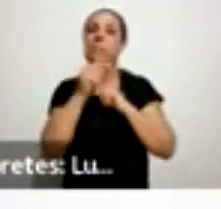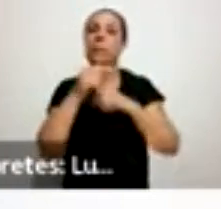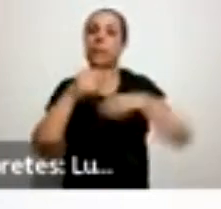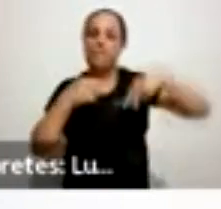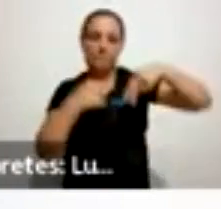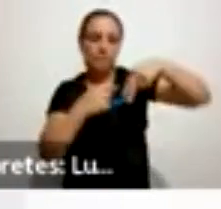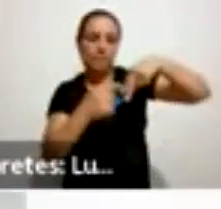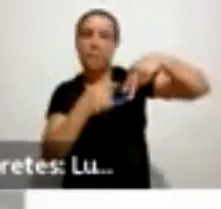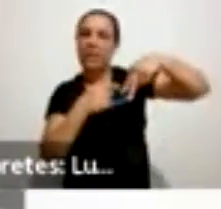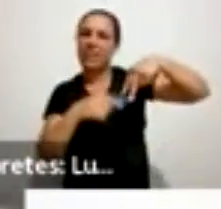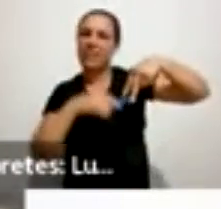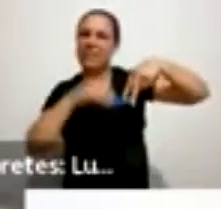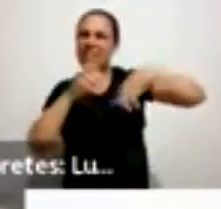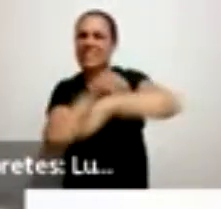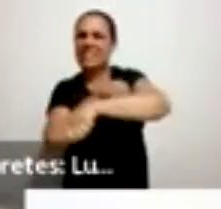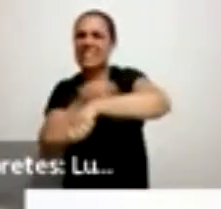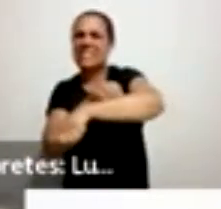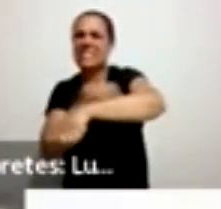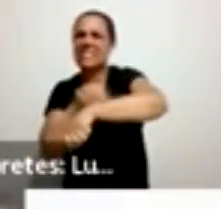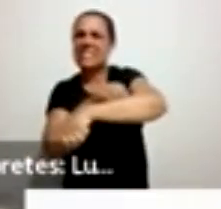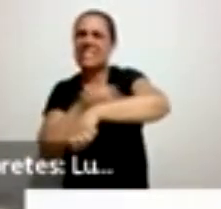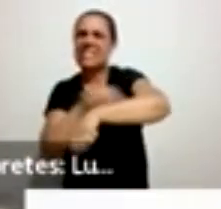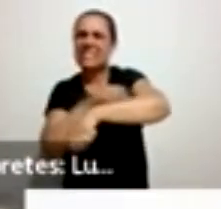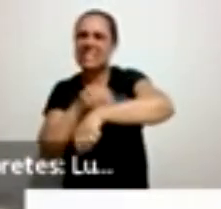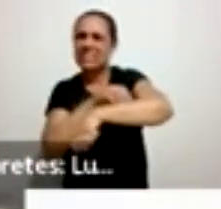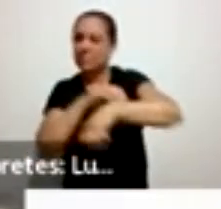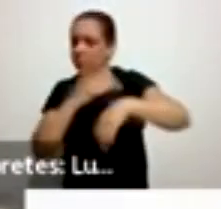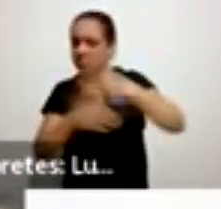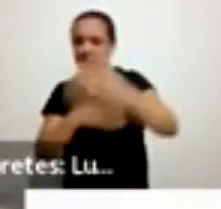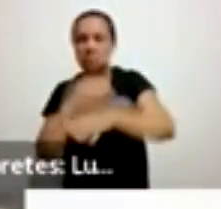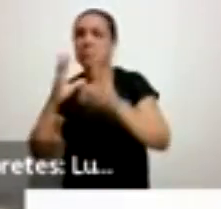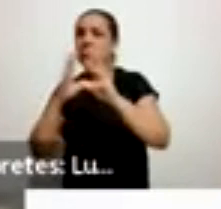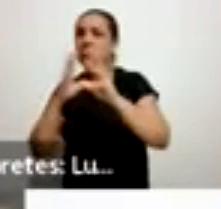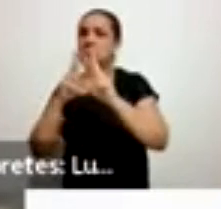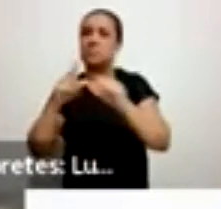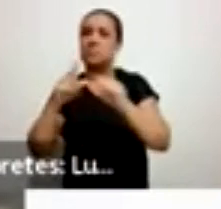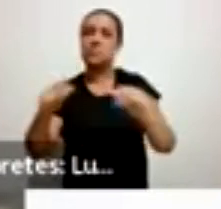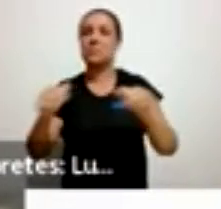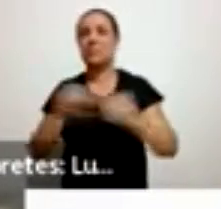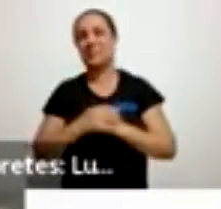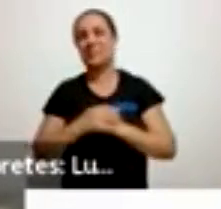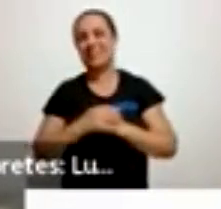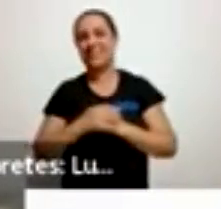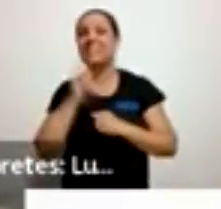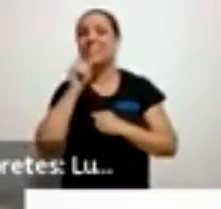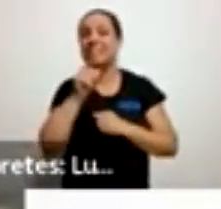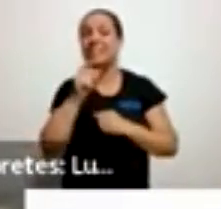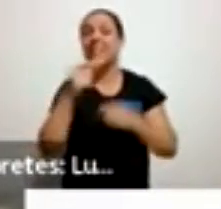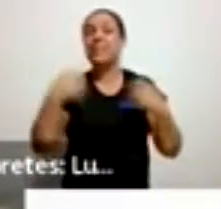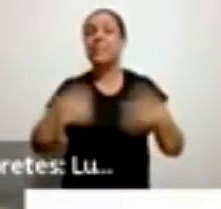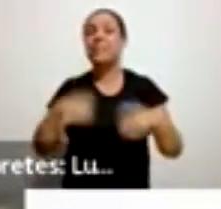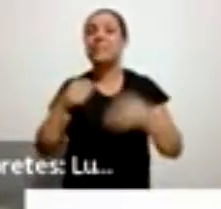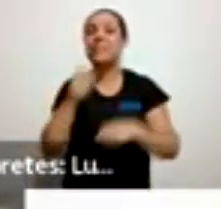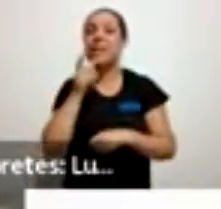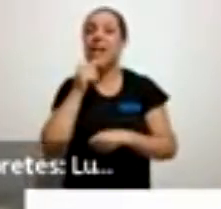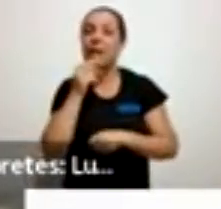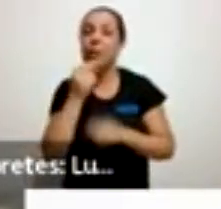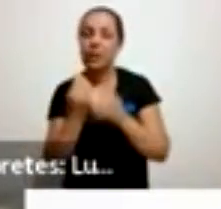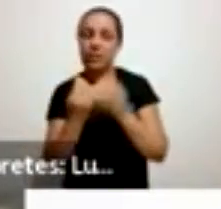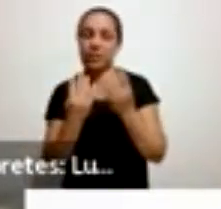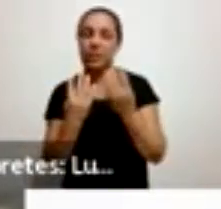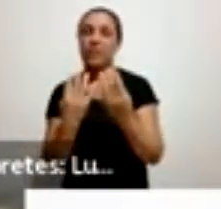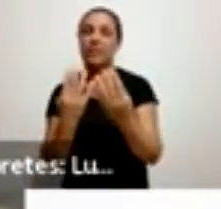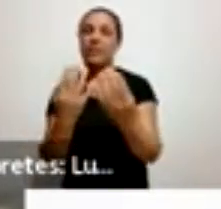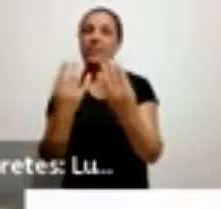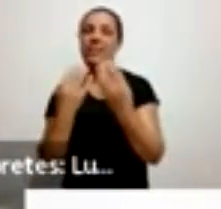e o depois. E também, com a água é o princípio da vida, tudo precisa de água para sobreviver. Então, aqui você